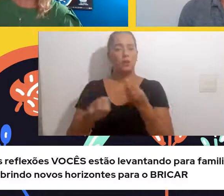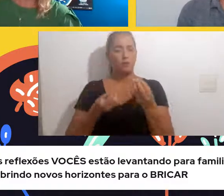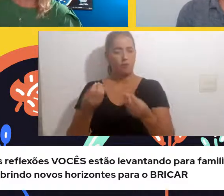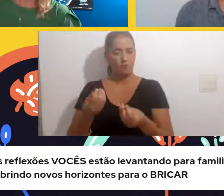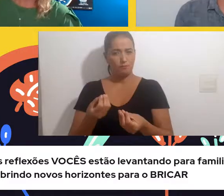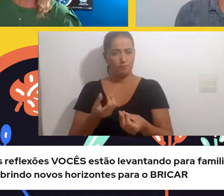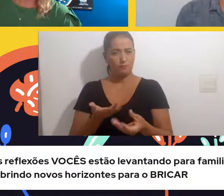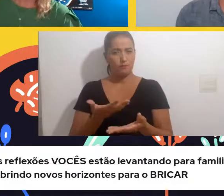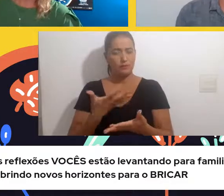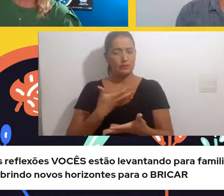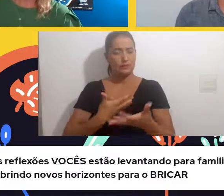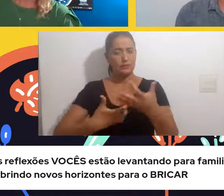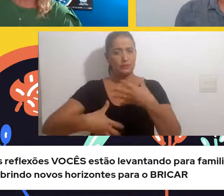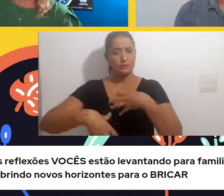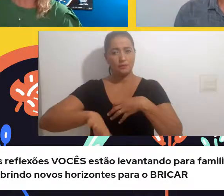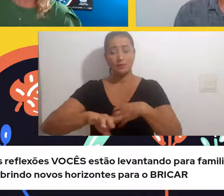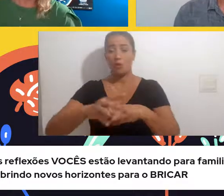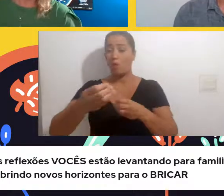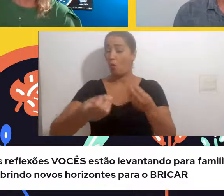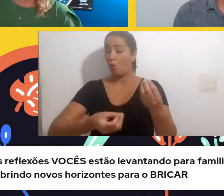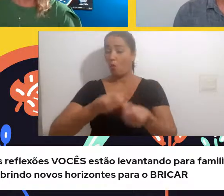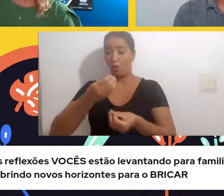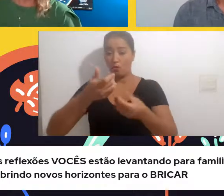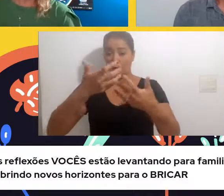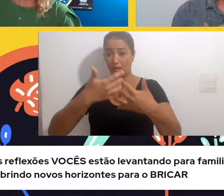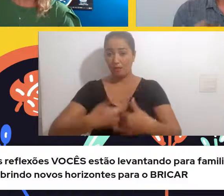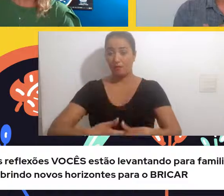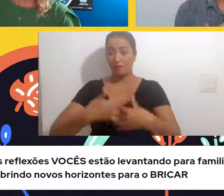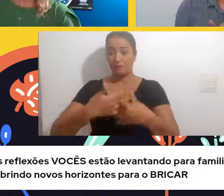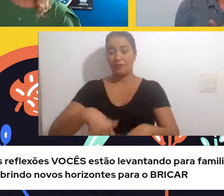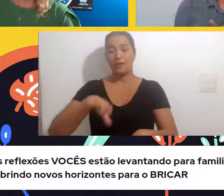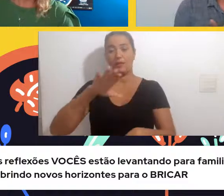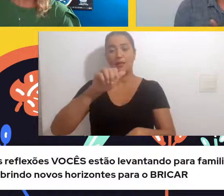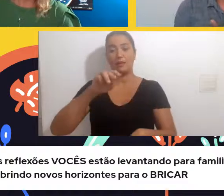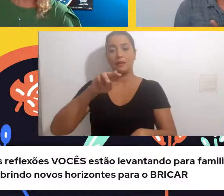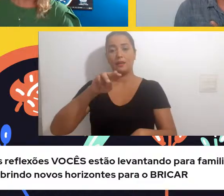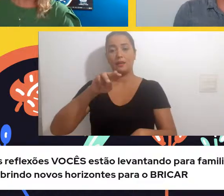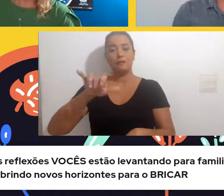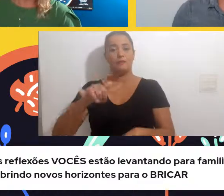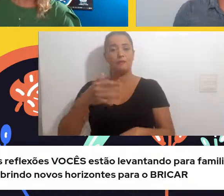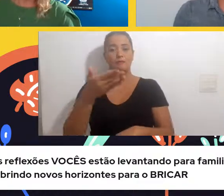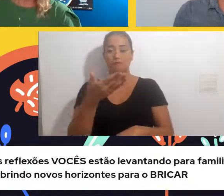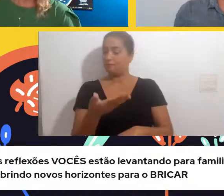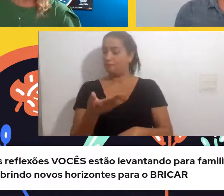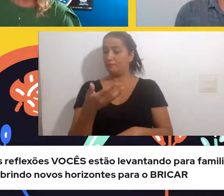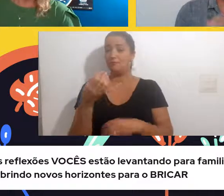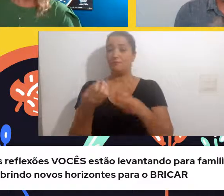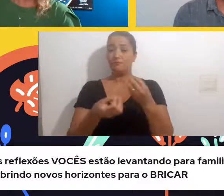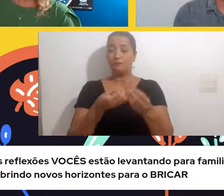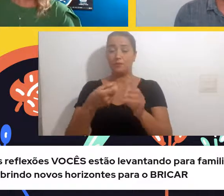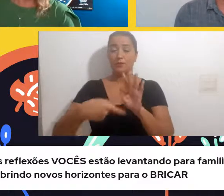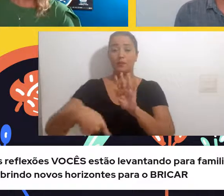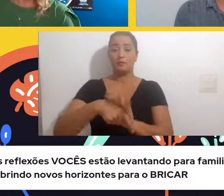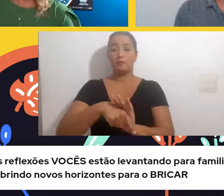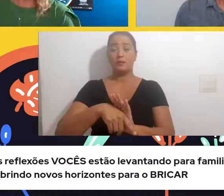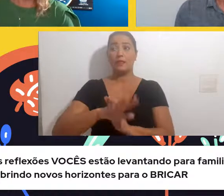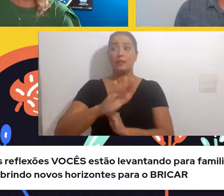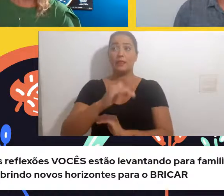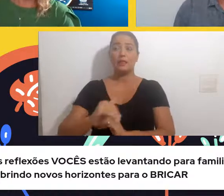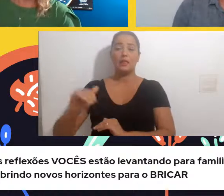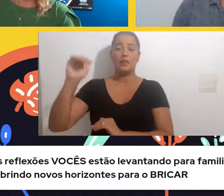Como você também reflete, Camila, essas questões da nossa integralidade, né, tanto do adulto, tanto da